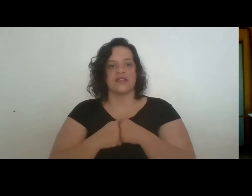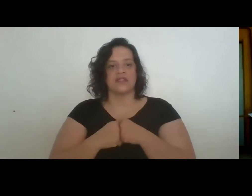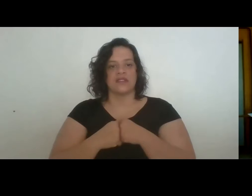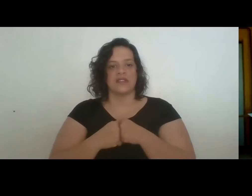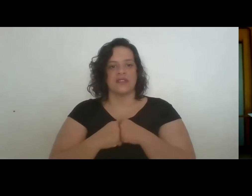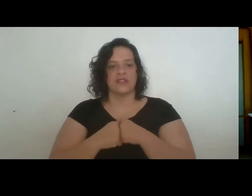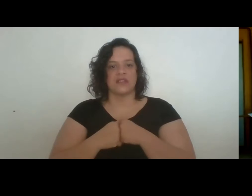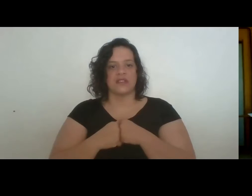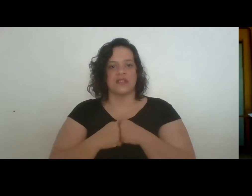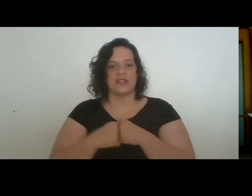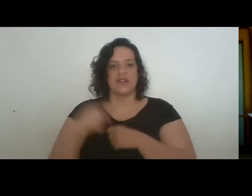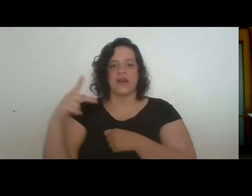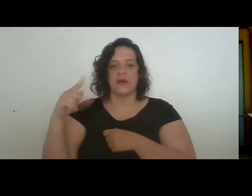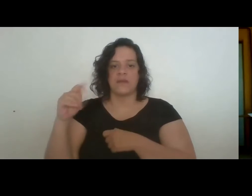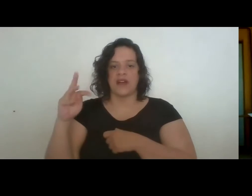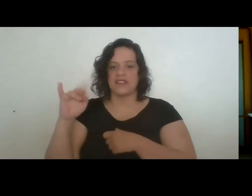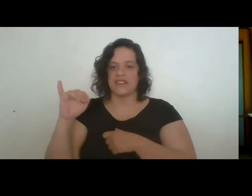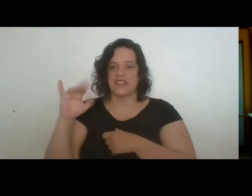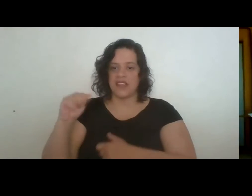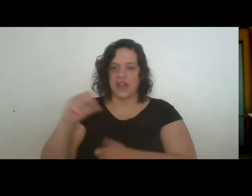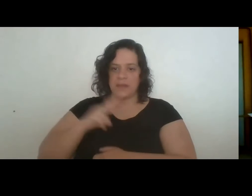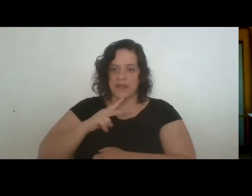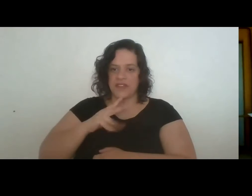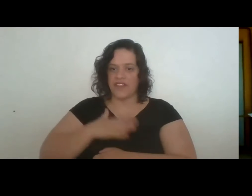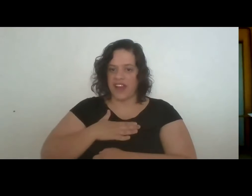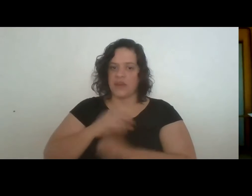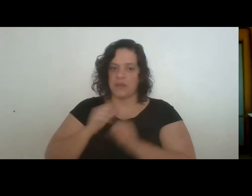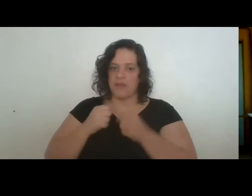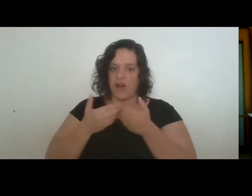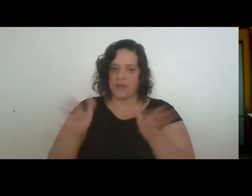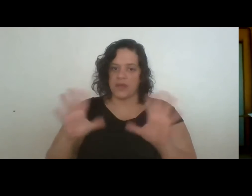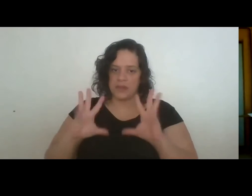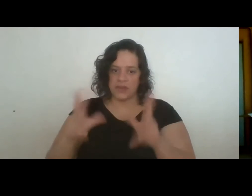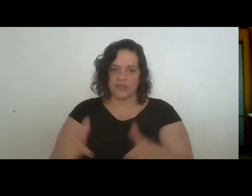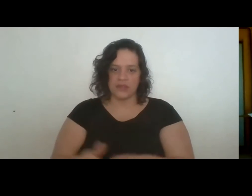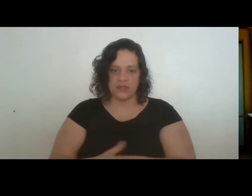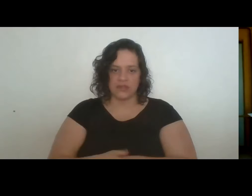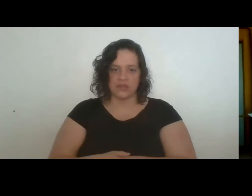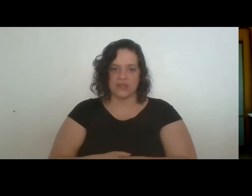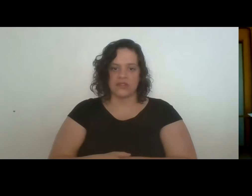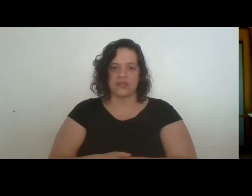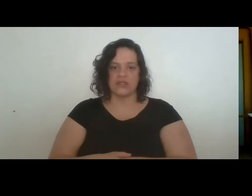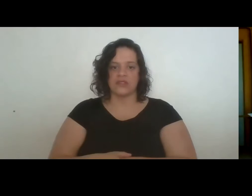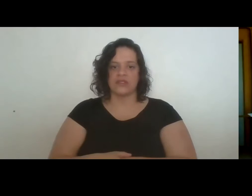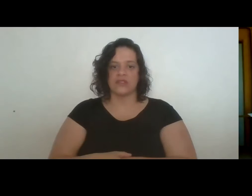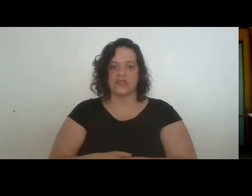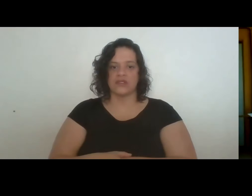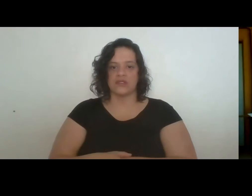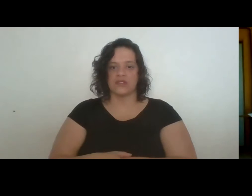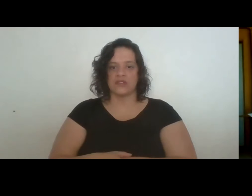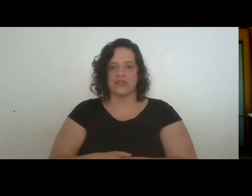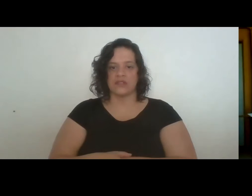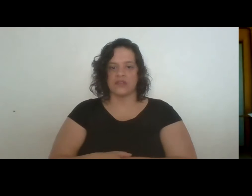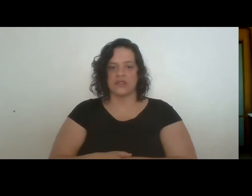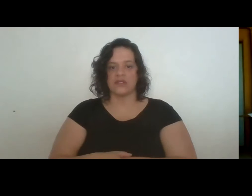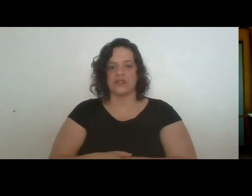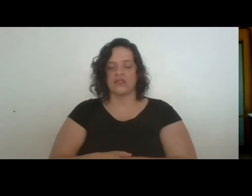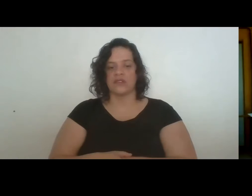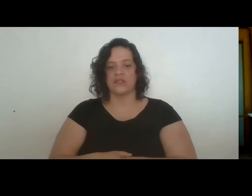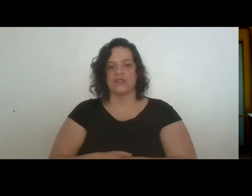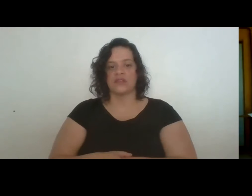para mim, tá? Você pode abrir para todos. Ela escreveu o projeto de importância. É isso,